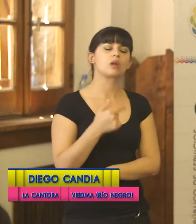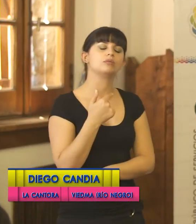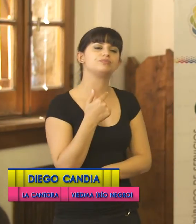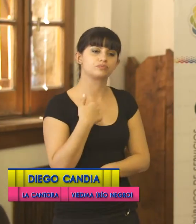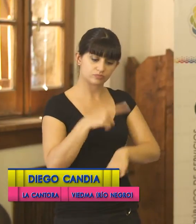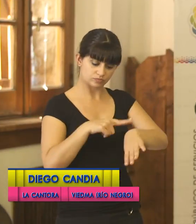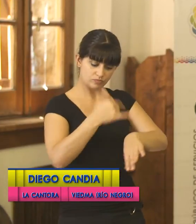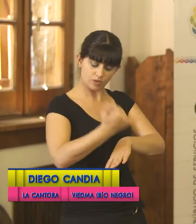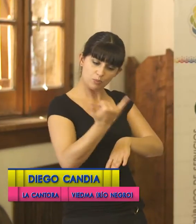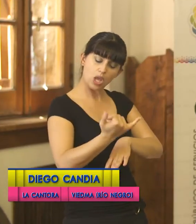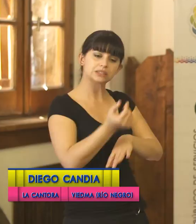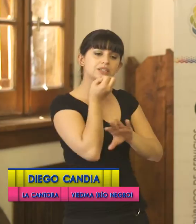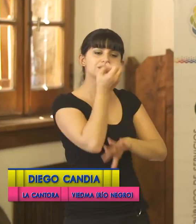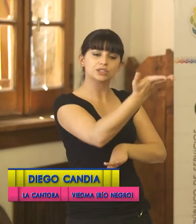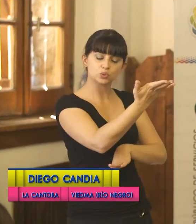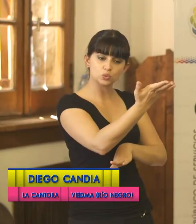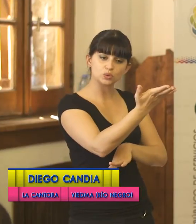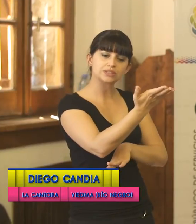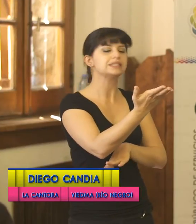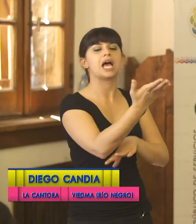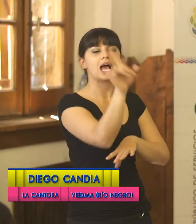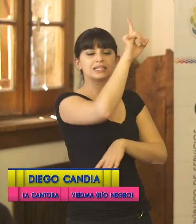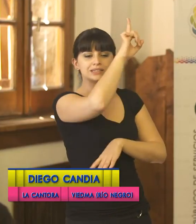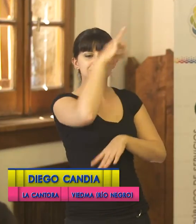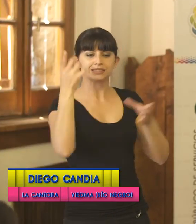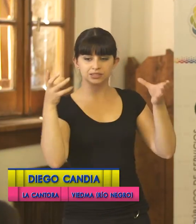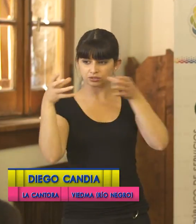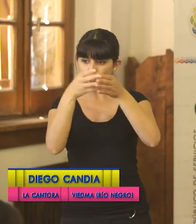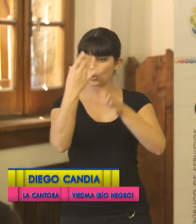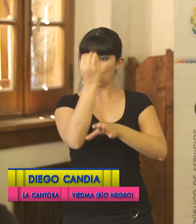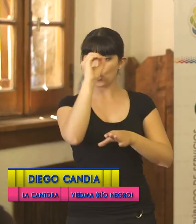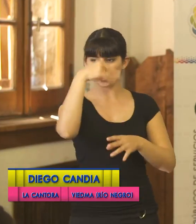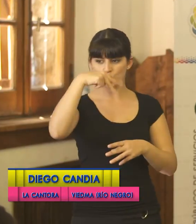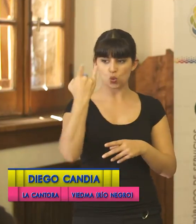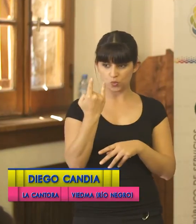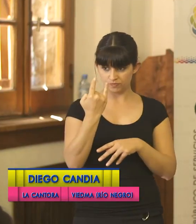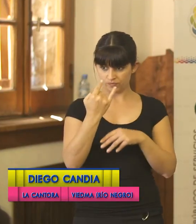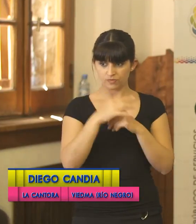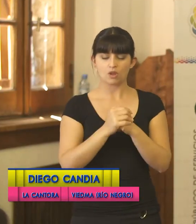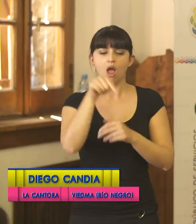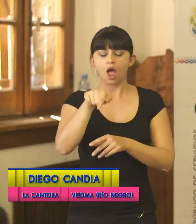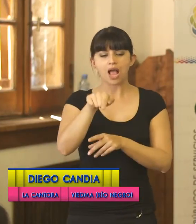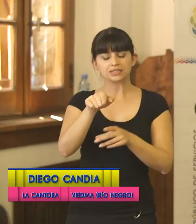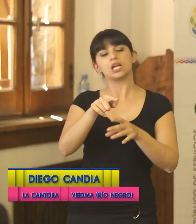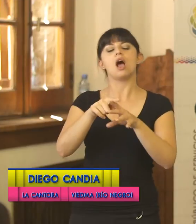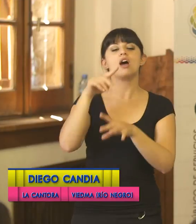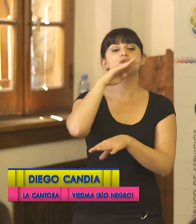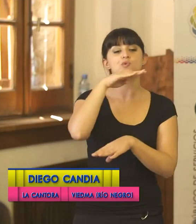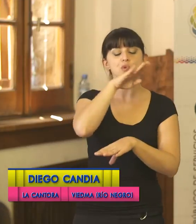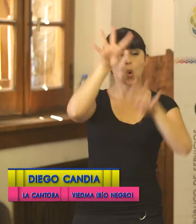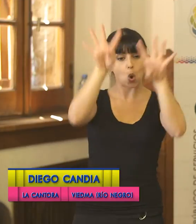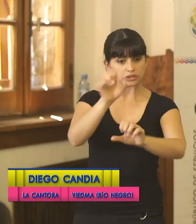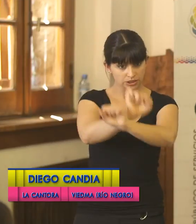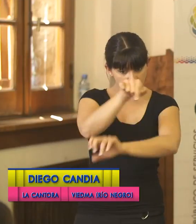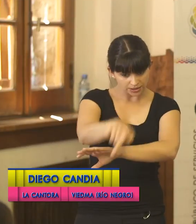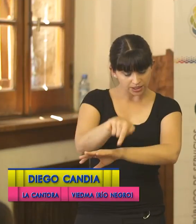denuncia que hicimos ante naciones unidas en el año 96 la cárcel de general roca en la provincia de río negro acá